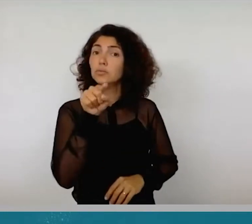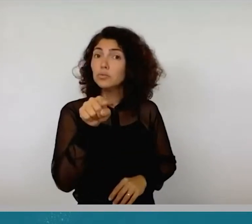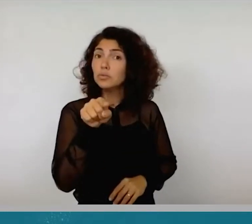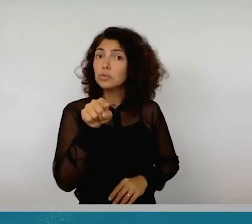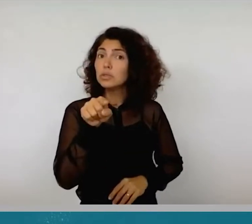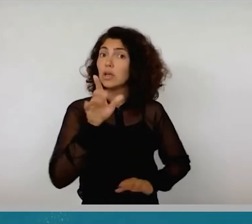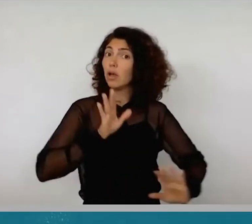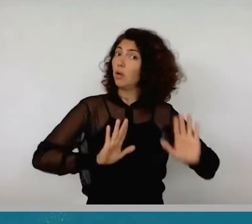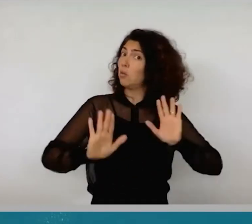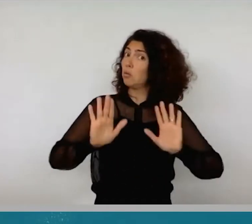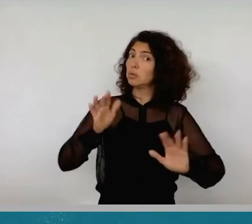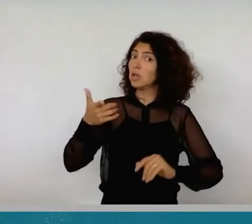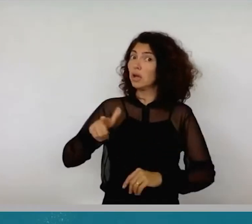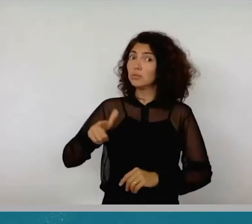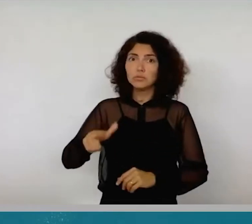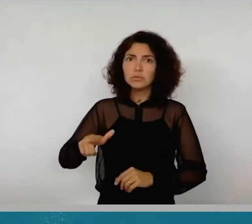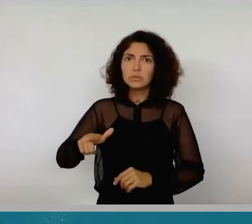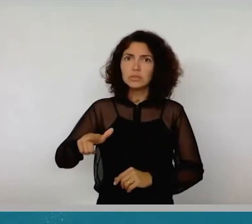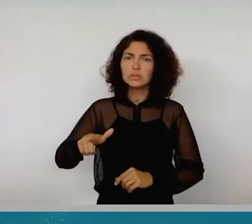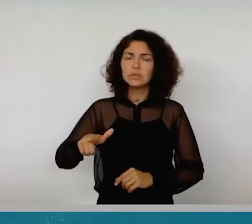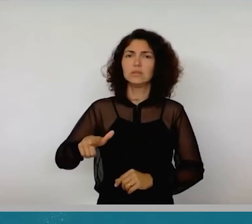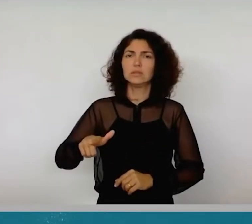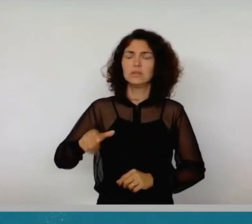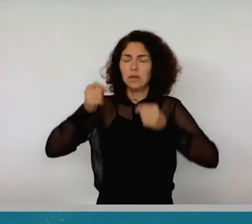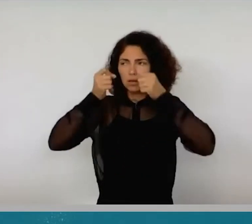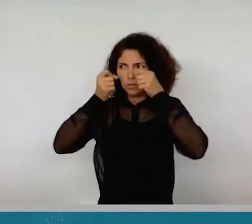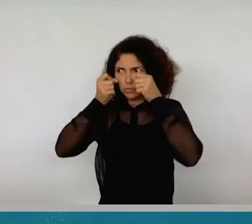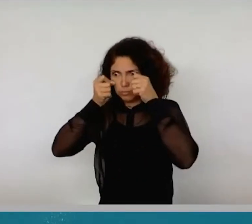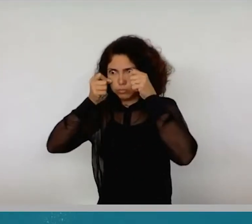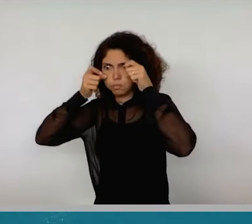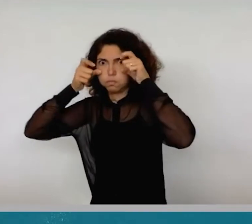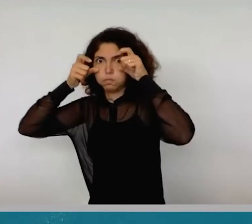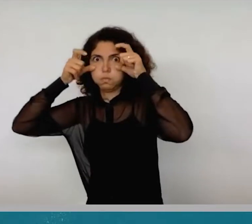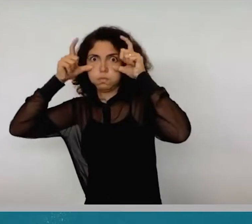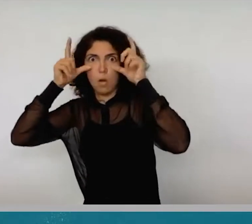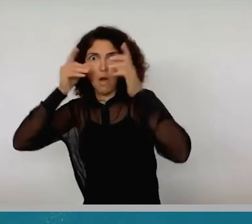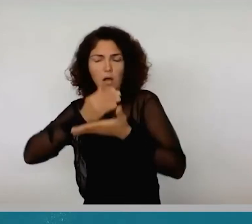né, a cobiça, se você